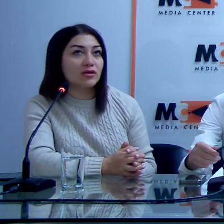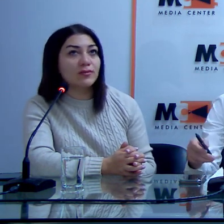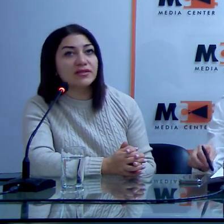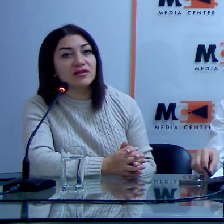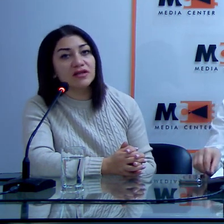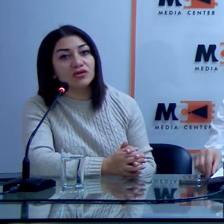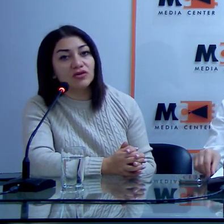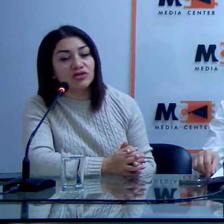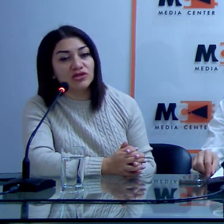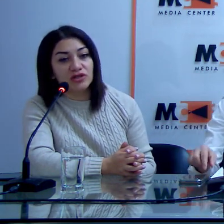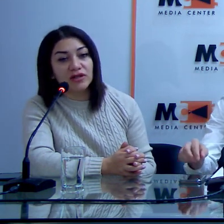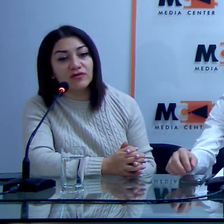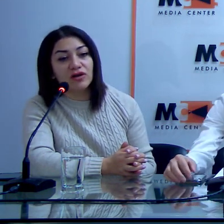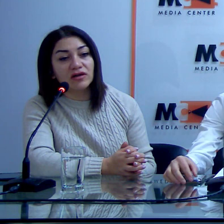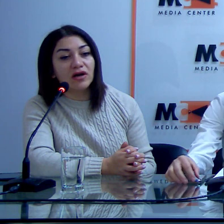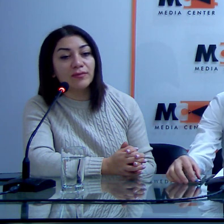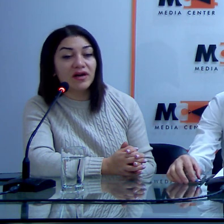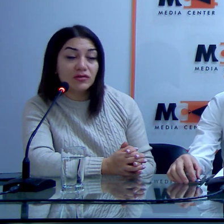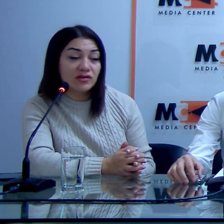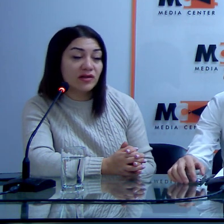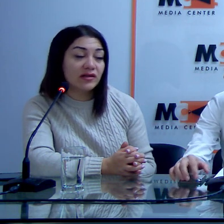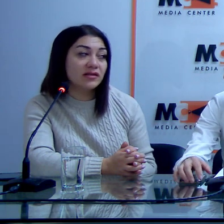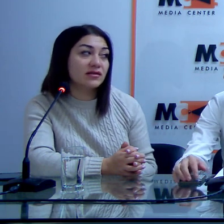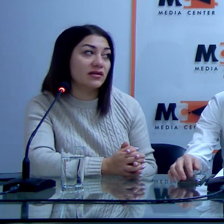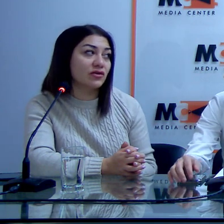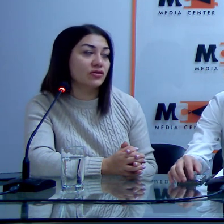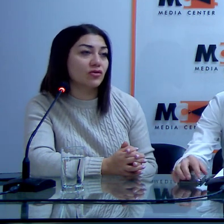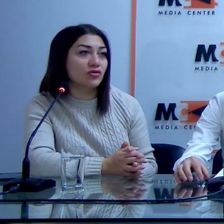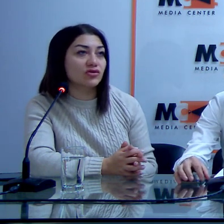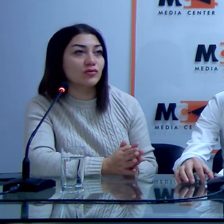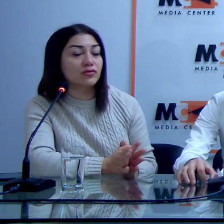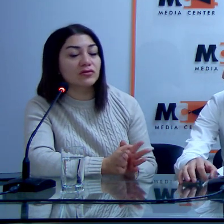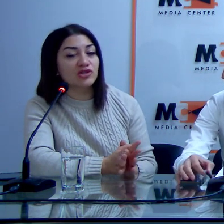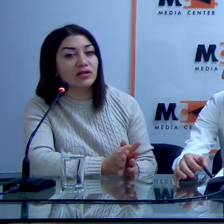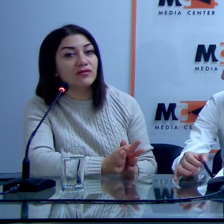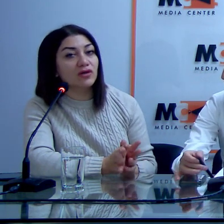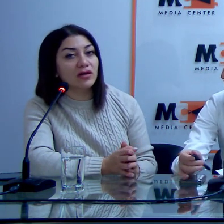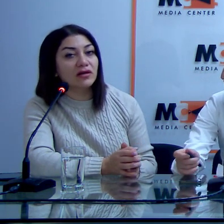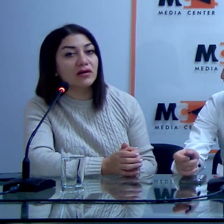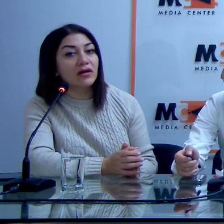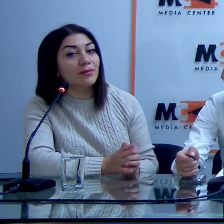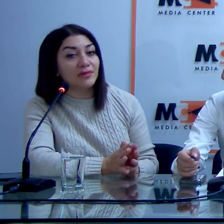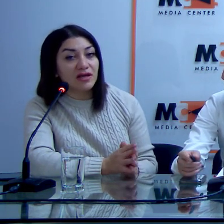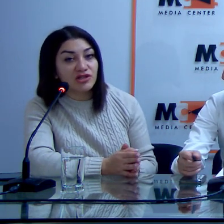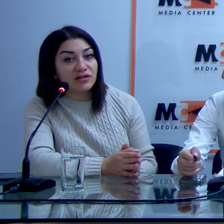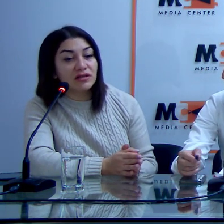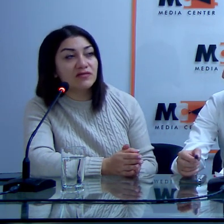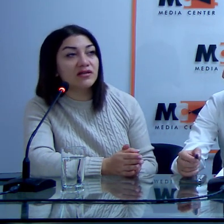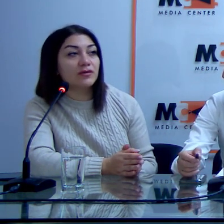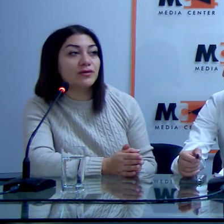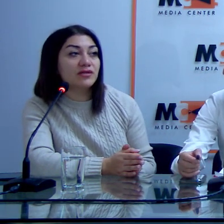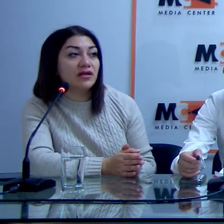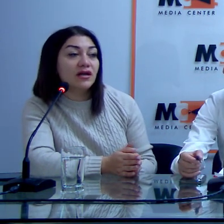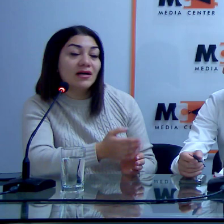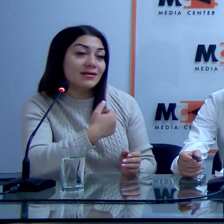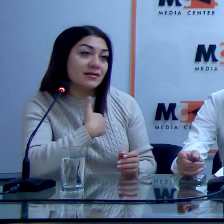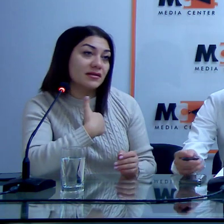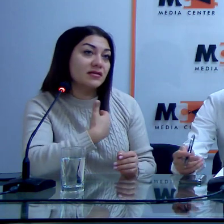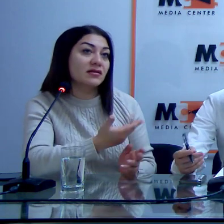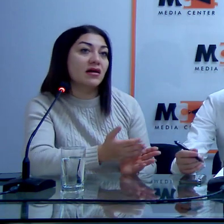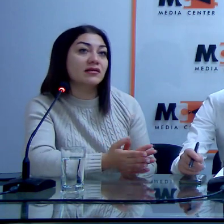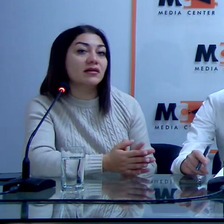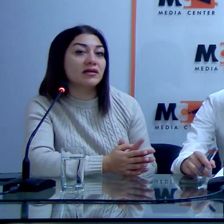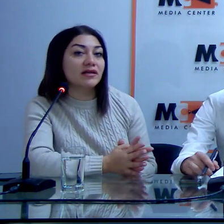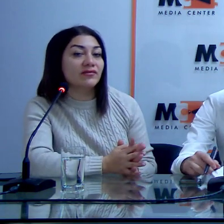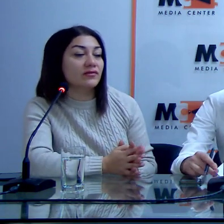թարգմանությունների, մոտավորապես 25% նշել էր, որ կարիք կա միայն լուսագրերի, իսկ 27% մոտ նշել էր, որ կարիք կա միայն ժեստերի լեզվի թարգմանության, ըստ